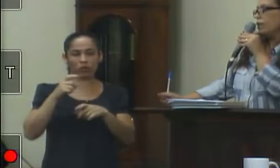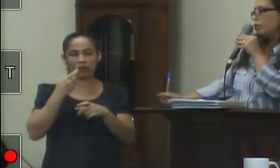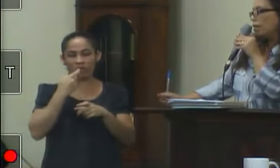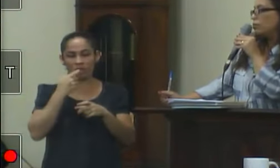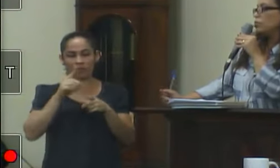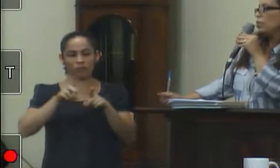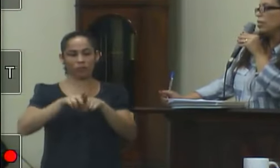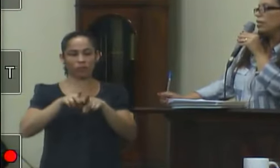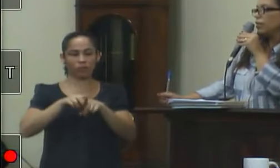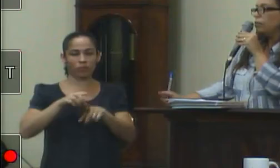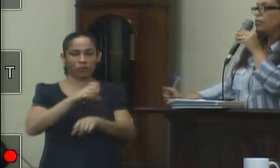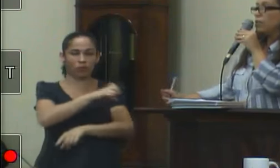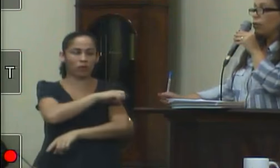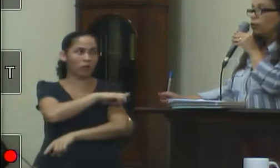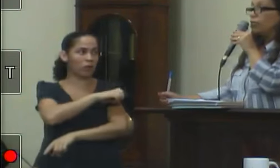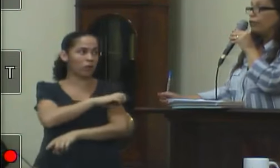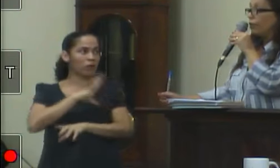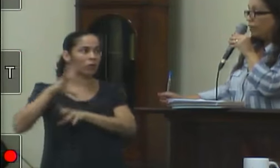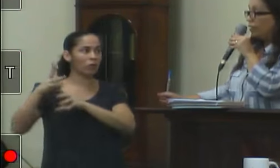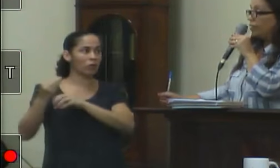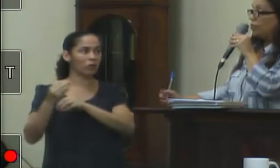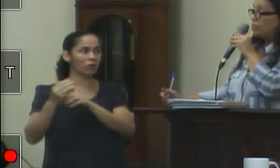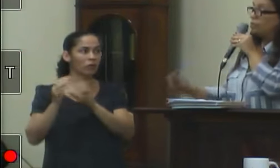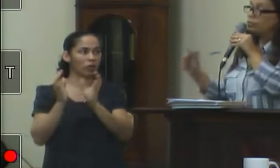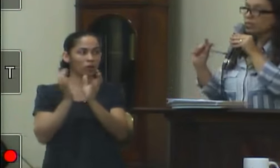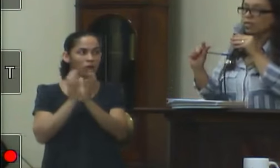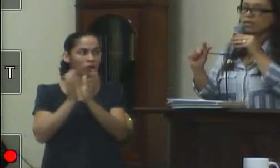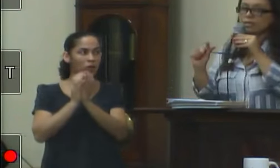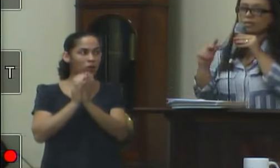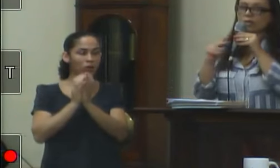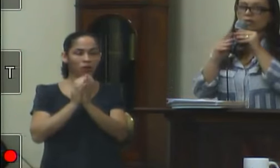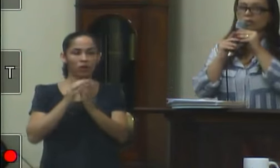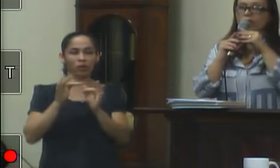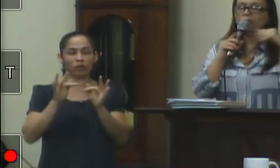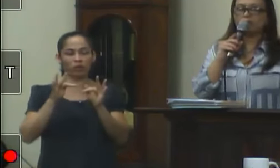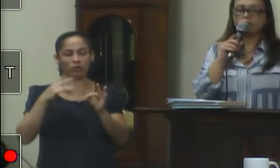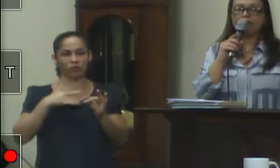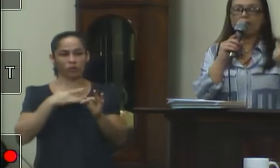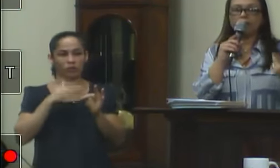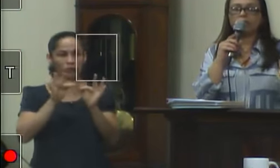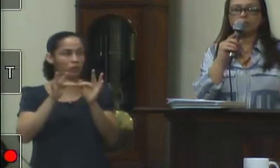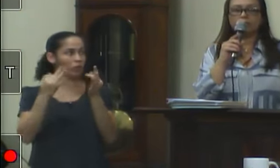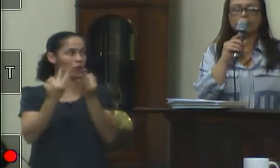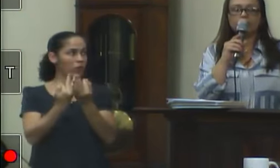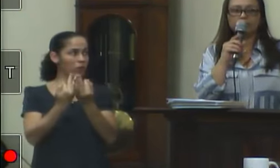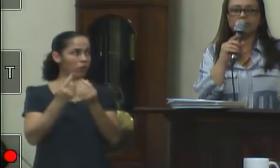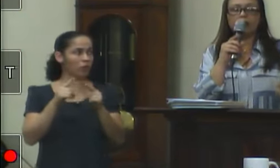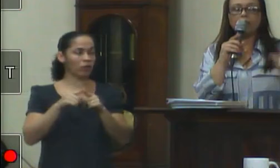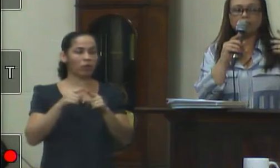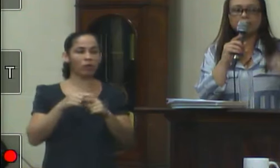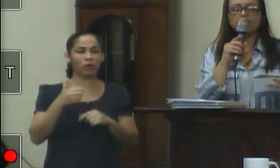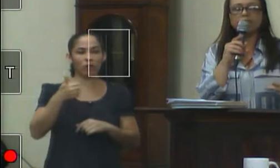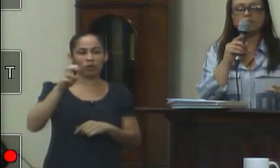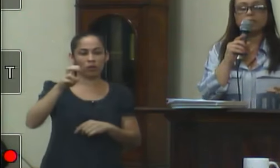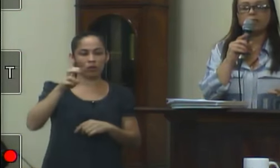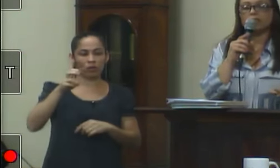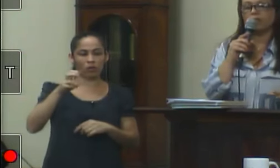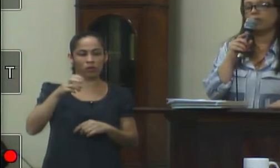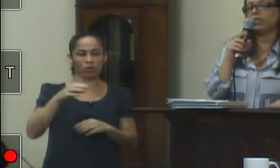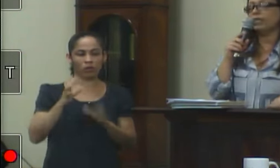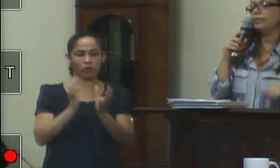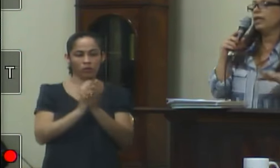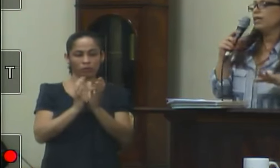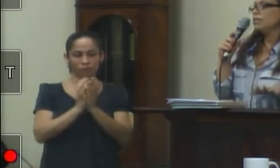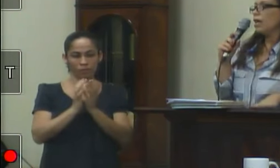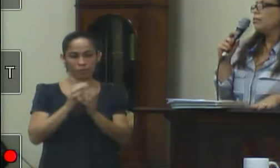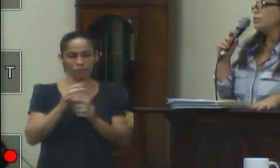os enfermeiros, toda a equipe da saúde da família, que nós temos 15, não das UBS de uma forma geral, mas as 15 equipes de saúde da